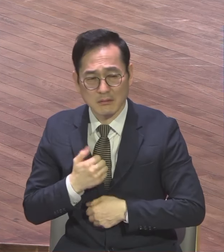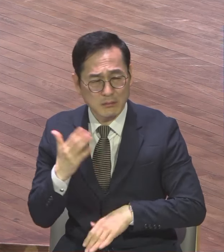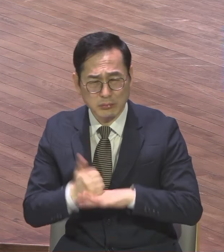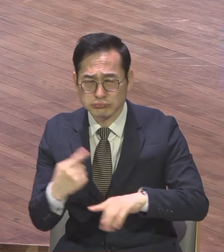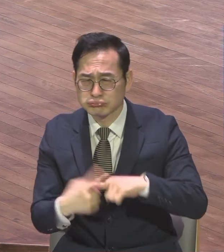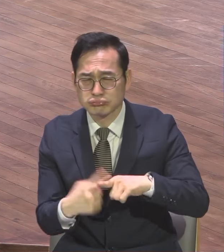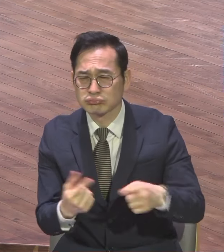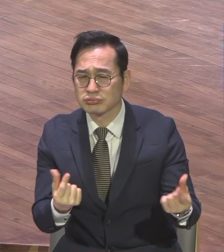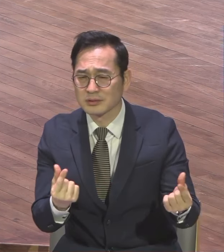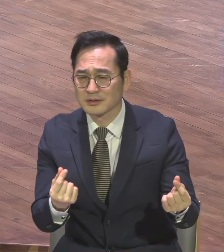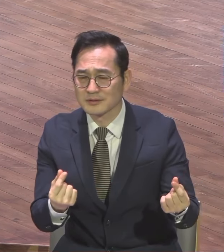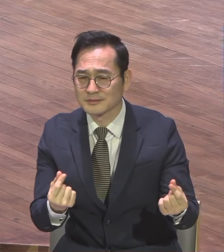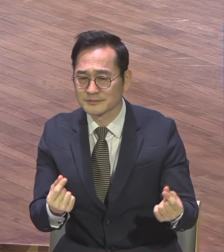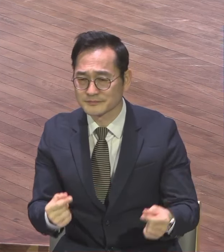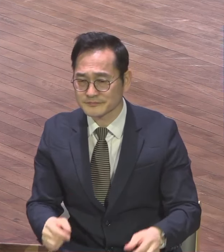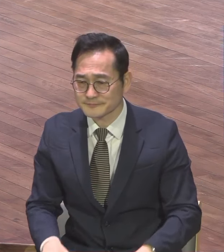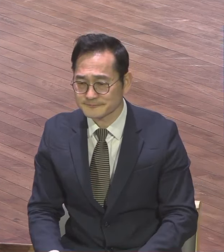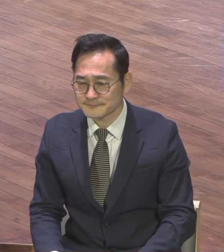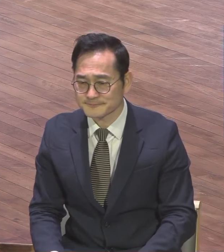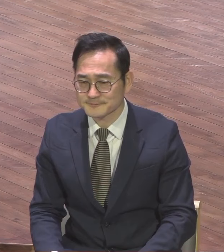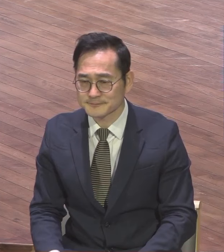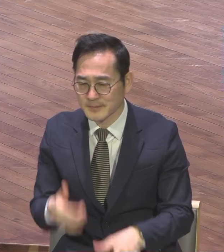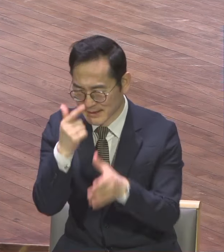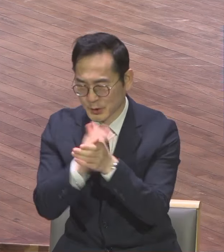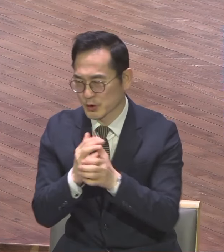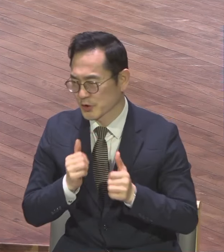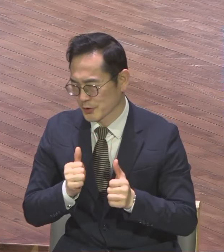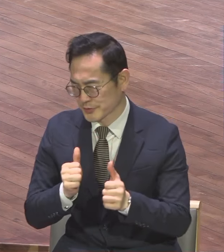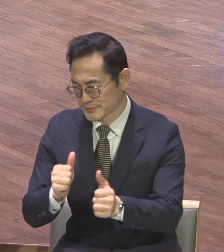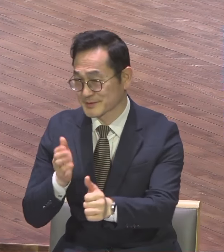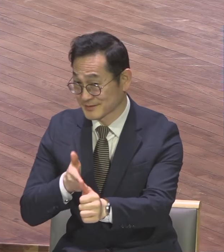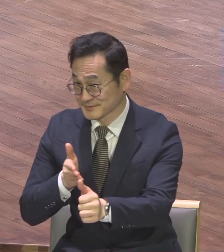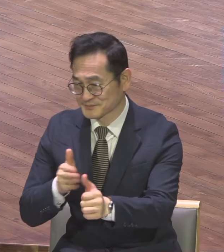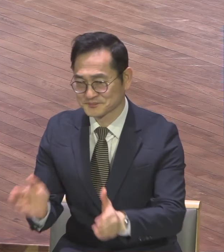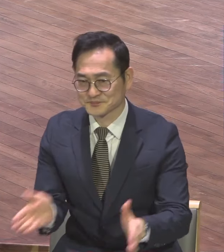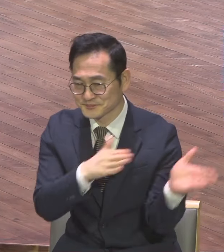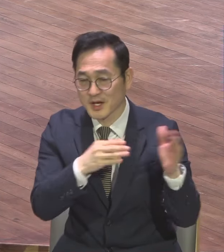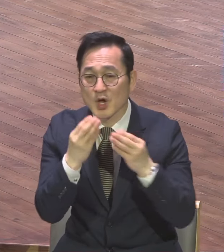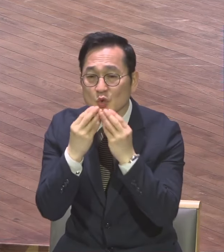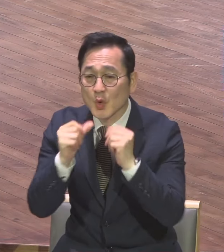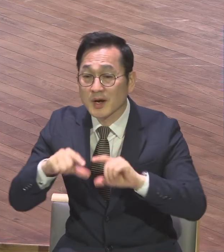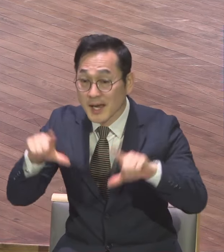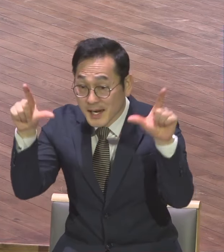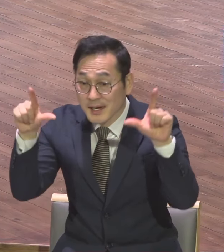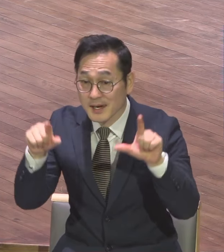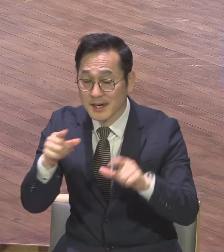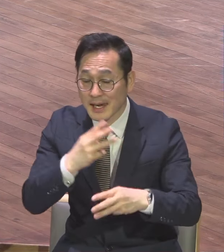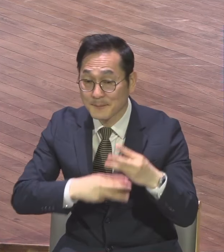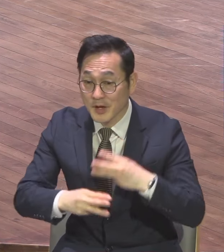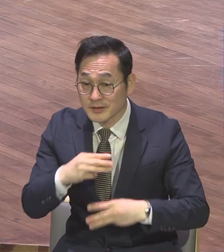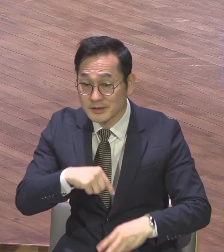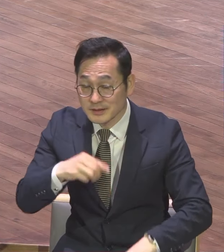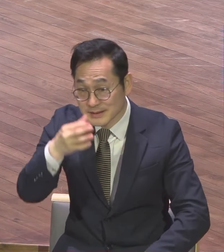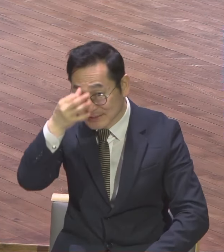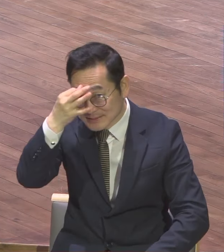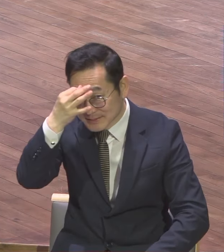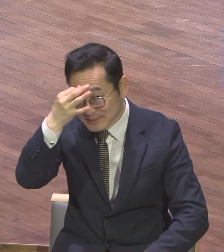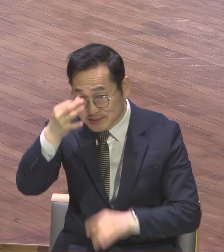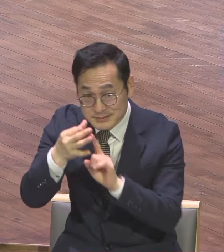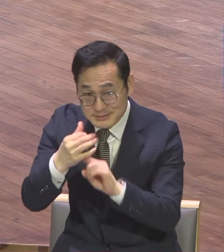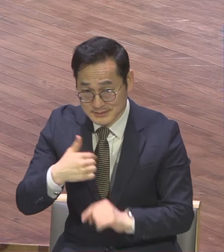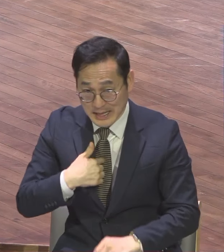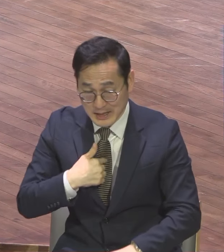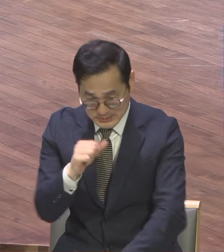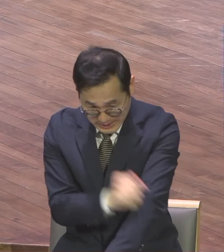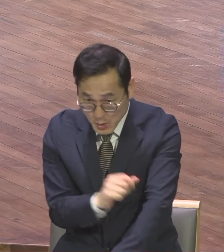렘너트들이 자신이 가진 탈란트를 발견하게 해주는 겁니다. 토요일은 렘너트의 가장 중요한 것 중에 하나가 뭐냐, 탈란트 발견하는 걸.